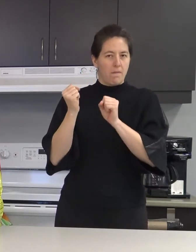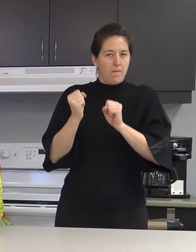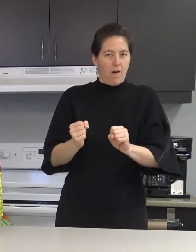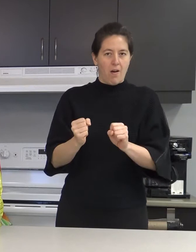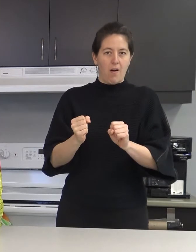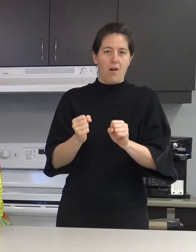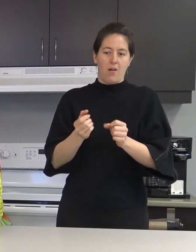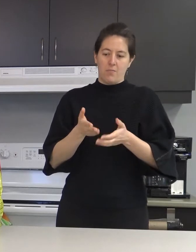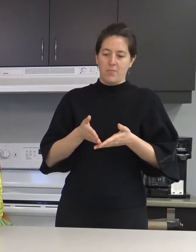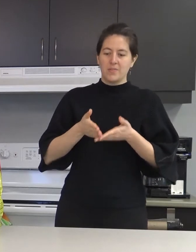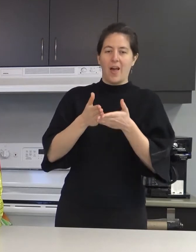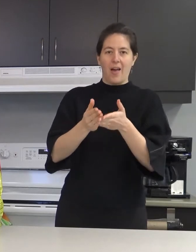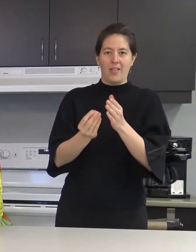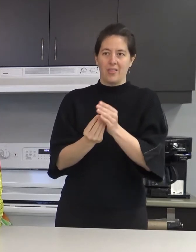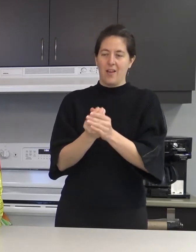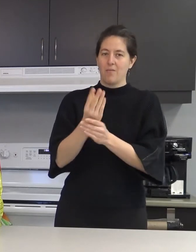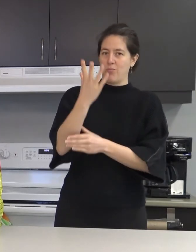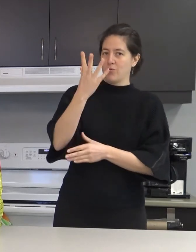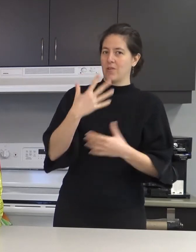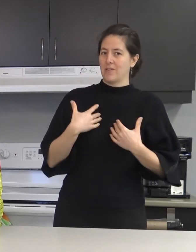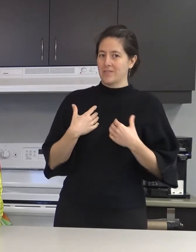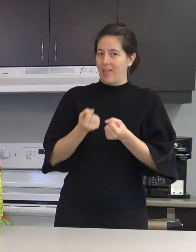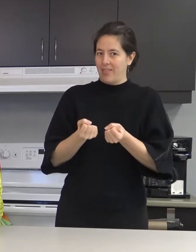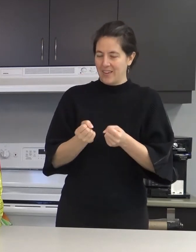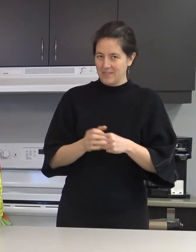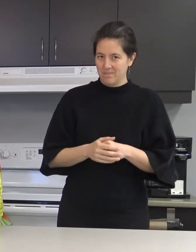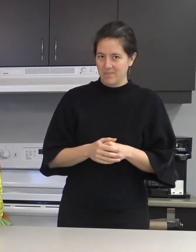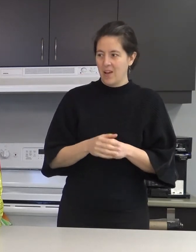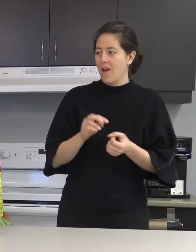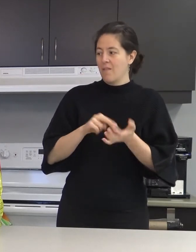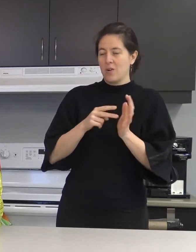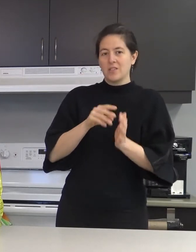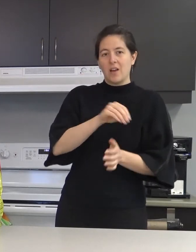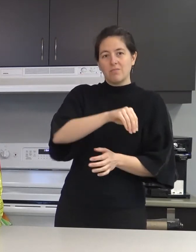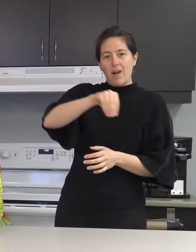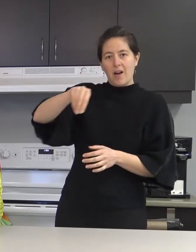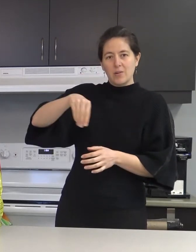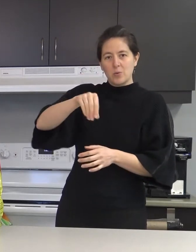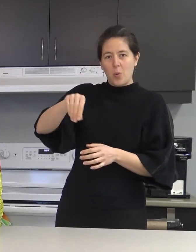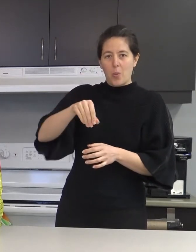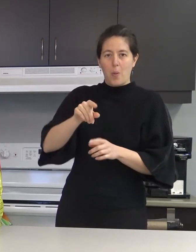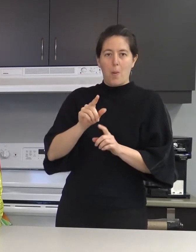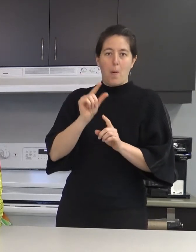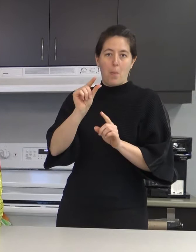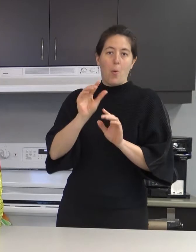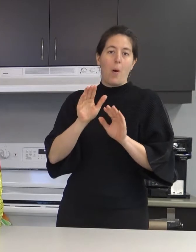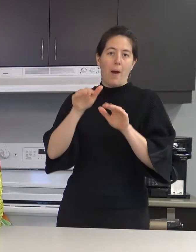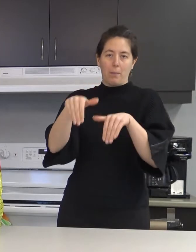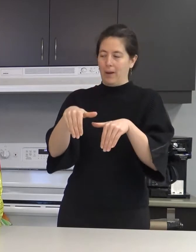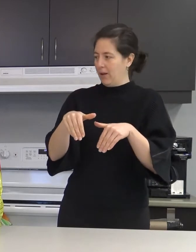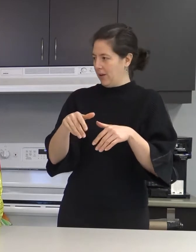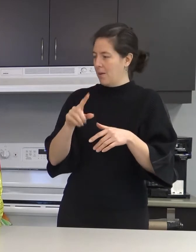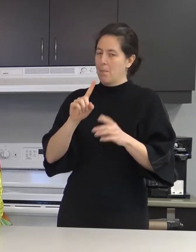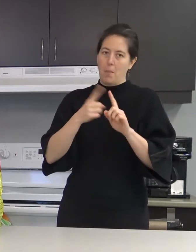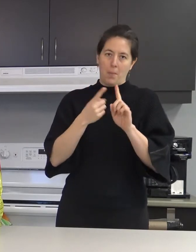la plante à pousser en meilleure santé. On va mettre un tout petit peu de mycorhize une fois qu'on aura mis notre terreau